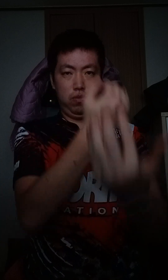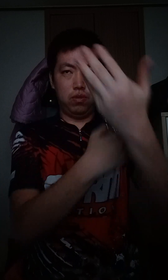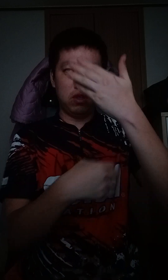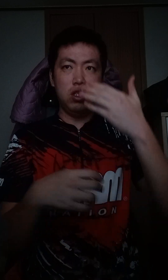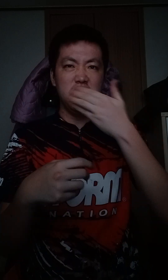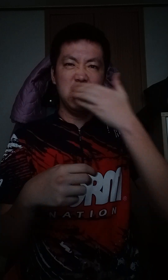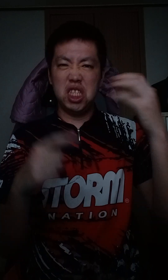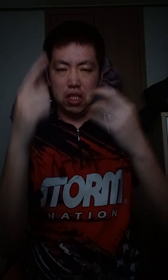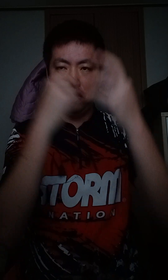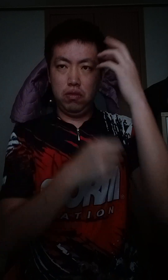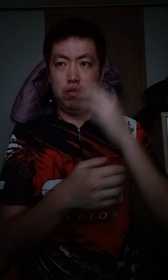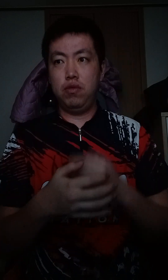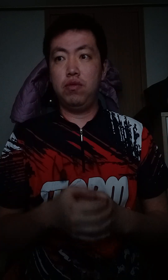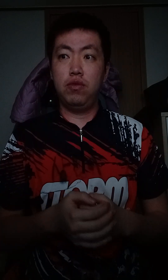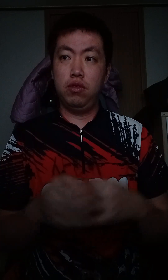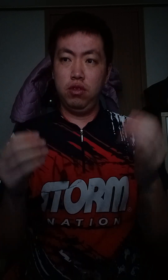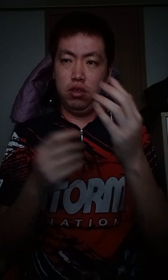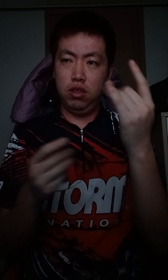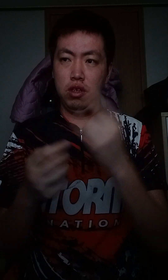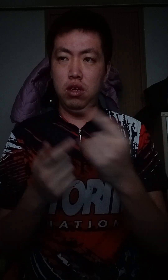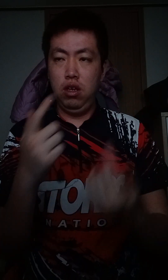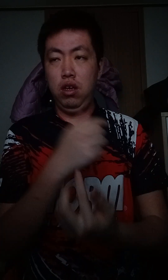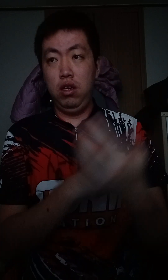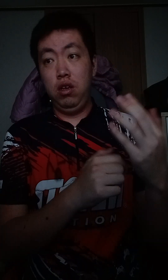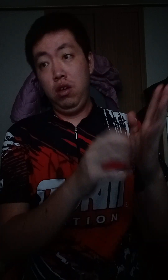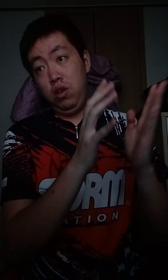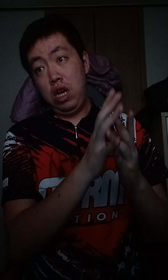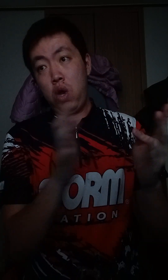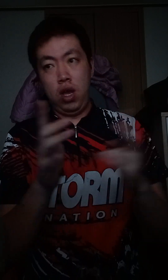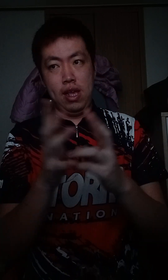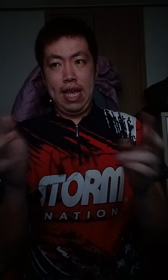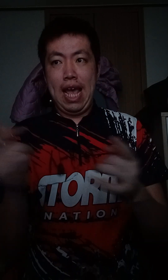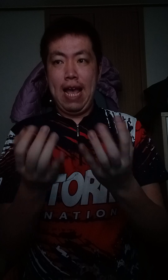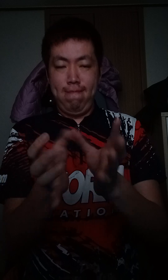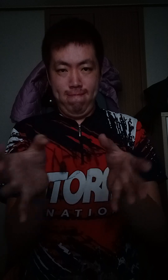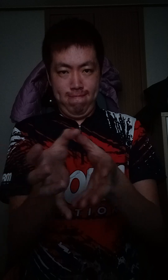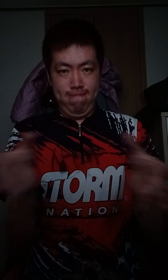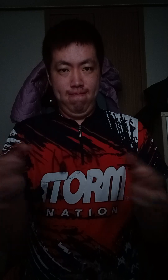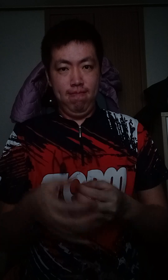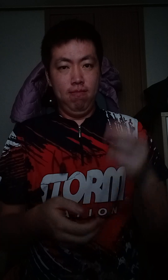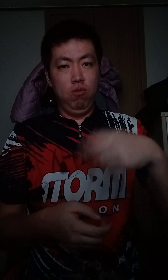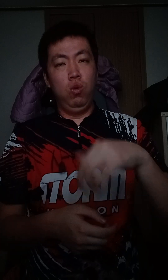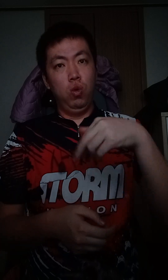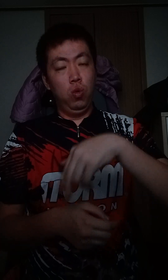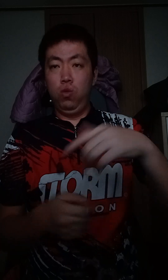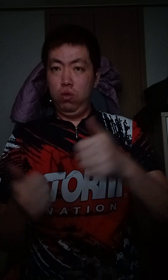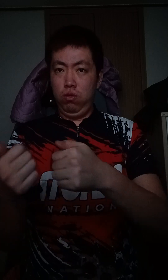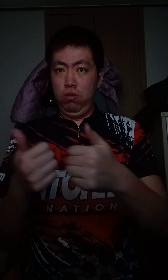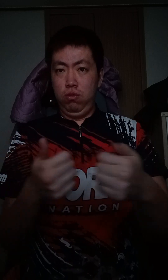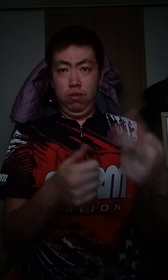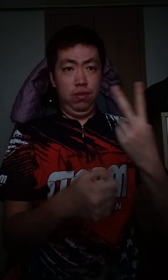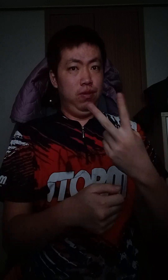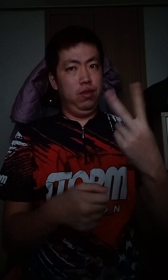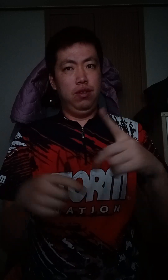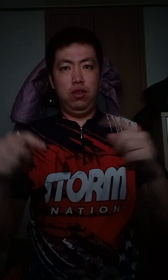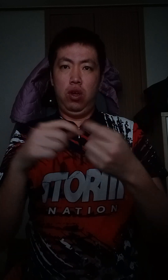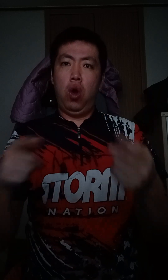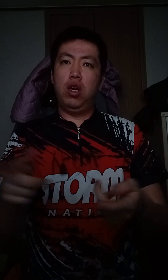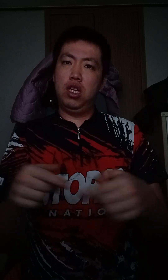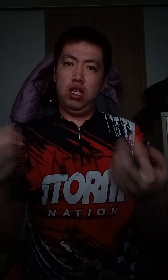지난 18일 오후 4시 54분쯤 제주시 화북동 한 아파트에서 충전 중이던 2인승 전기차에서 불이 난